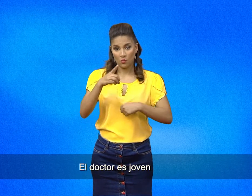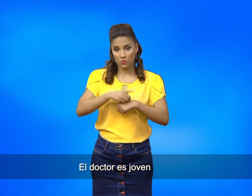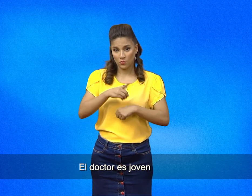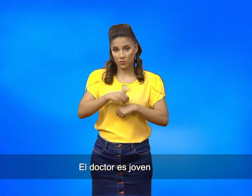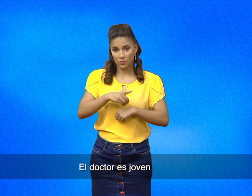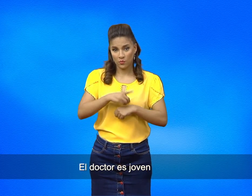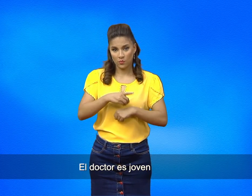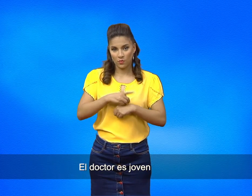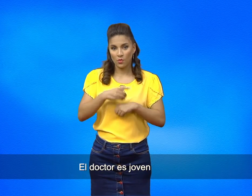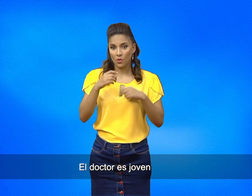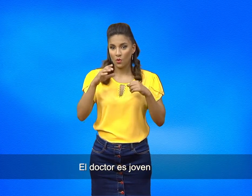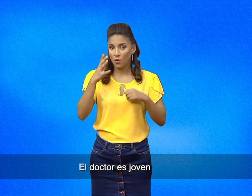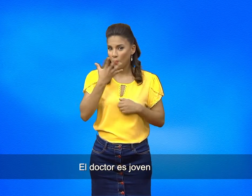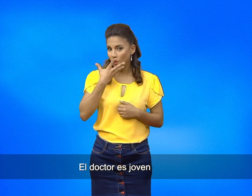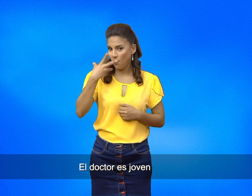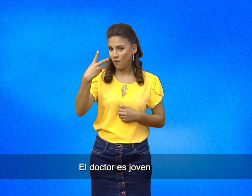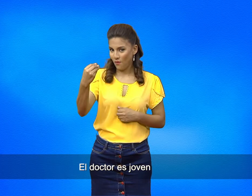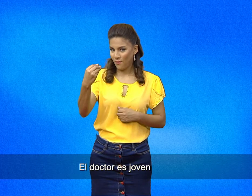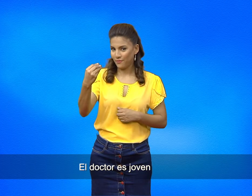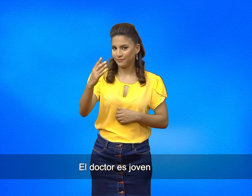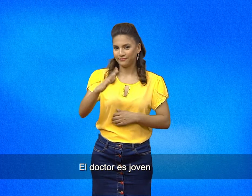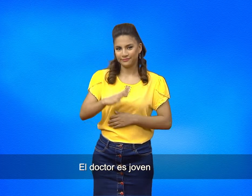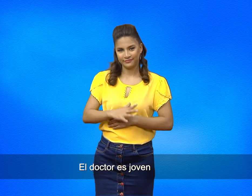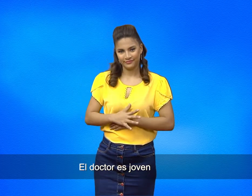el doctor es joven